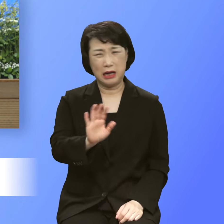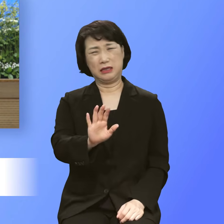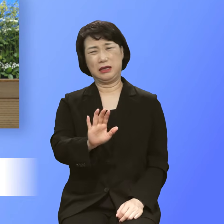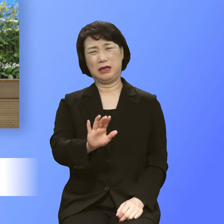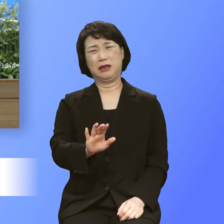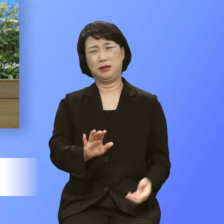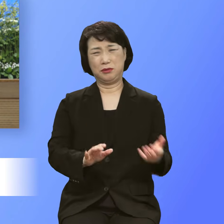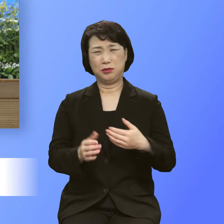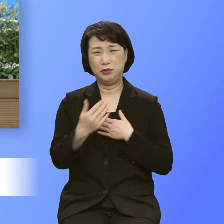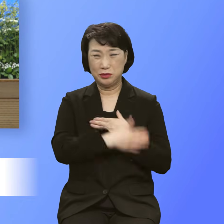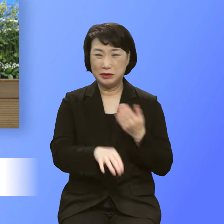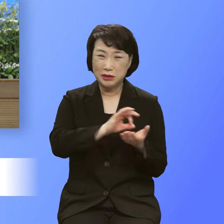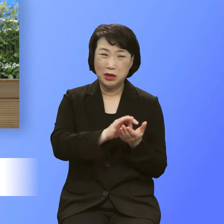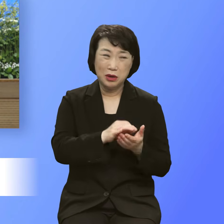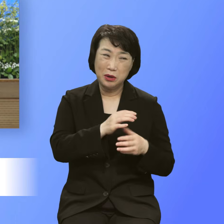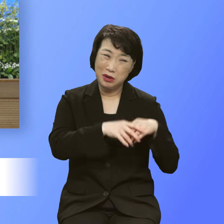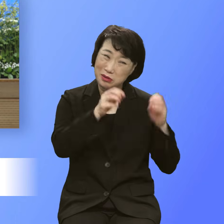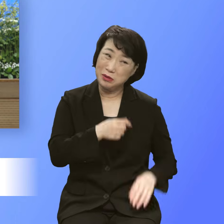어떻게 헛되겠어?